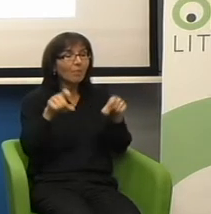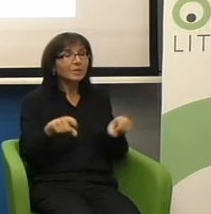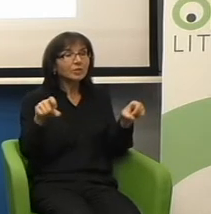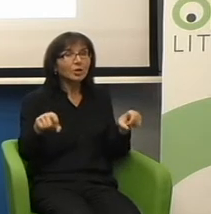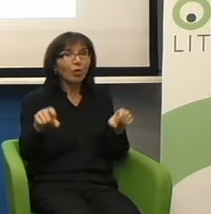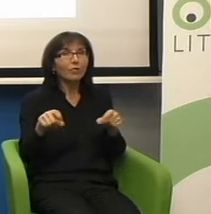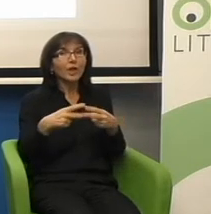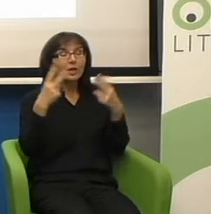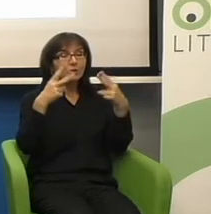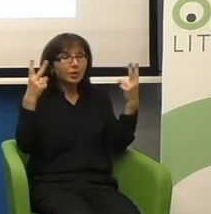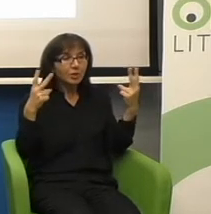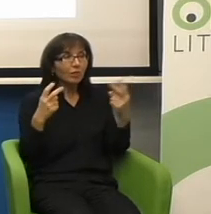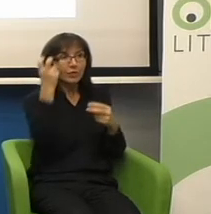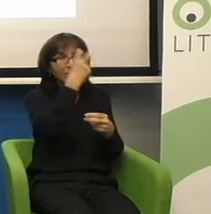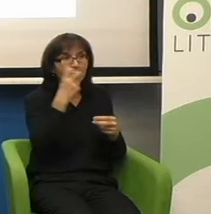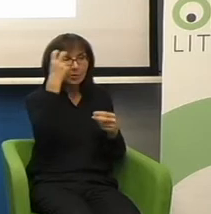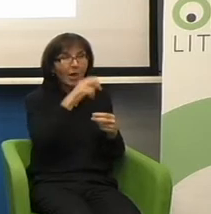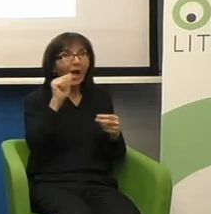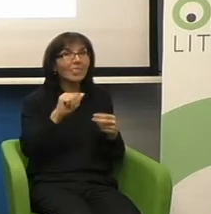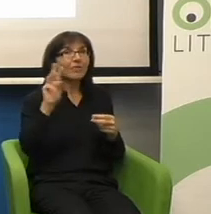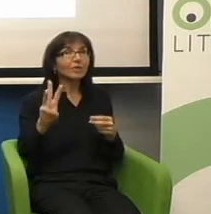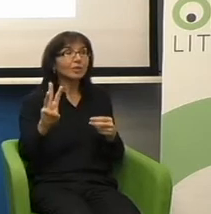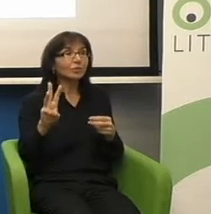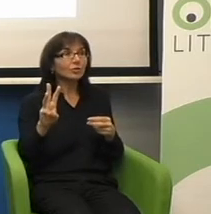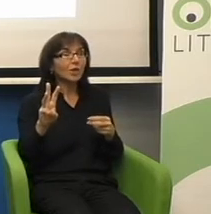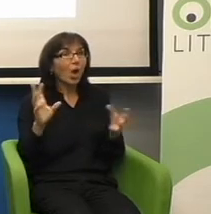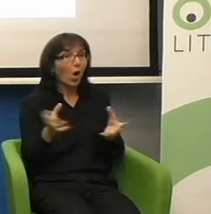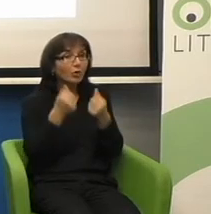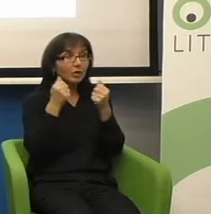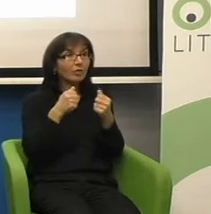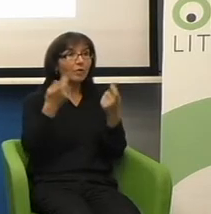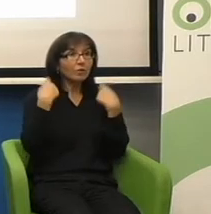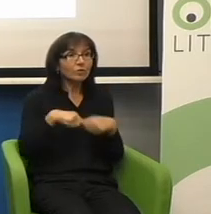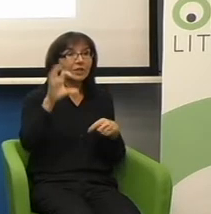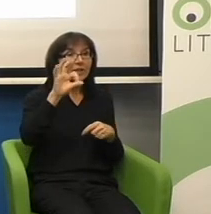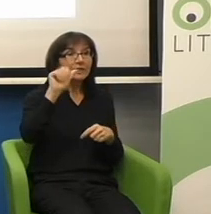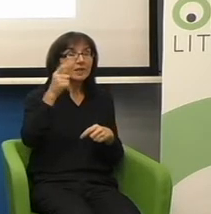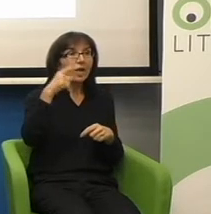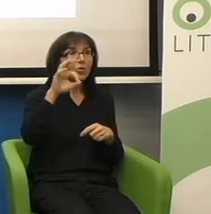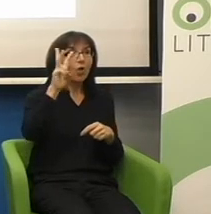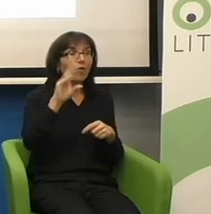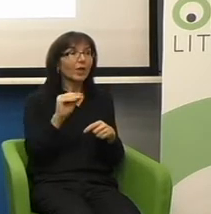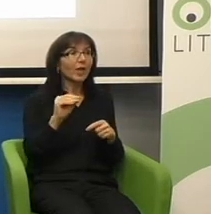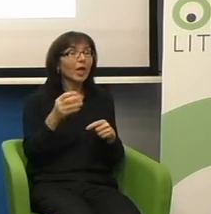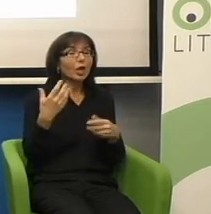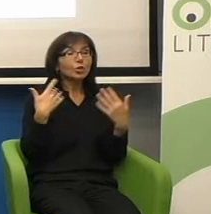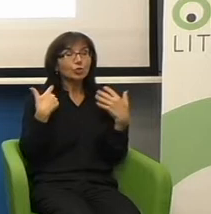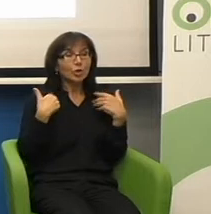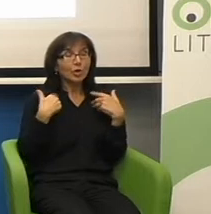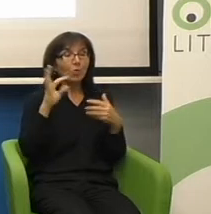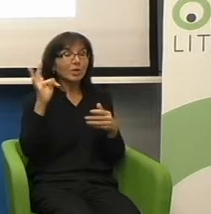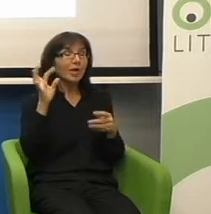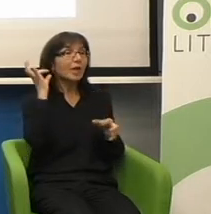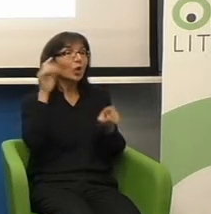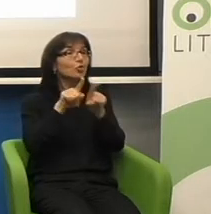się urodzoną na Wołyniu Anną Walentynowicz. Odkrywają, że we wsi Sadowe pod Równem nadal żyją jej siostry i brat.